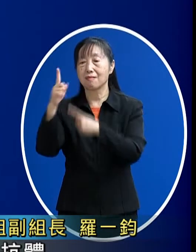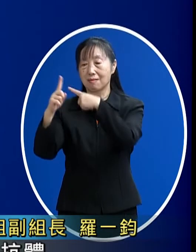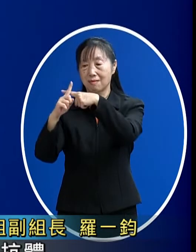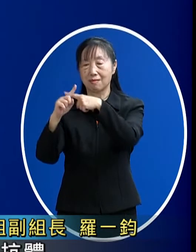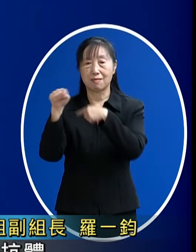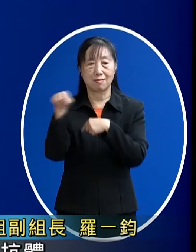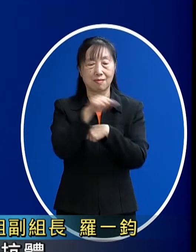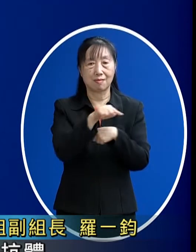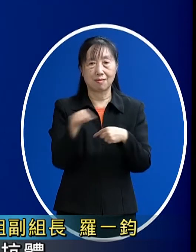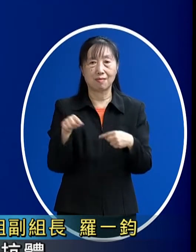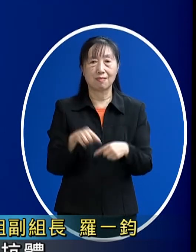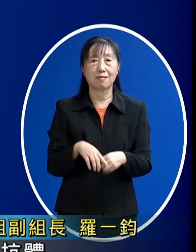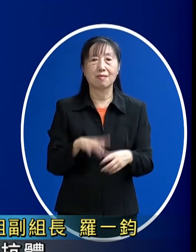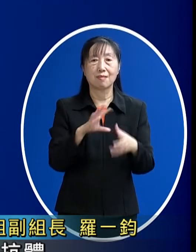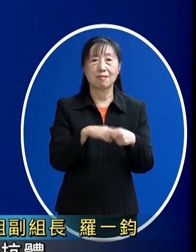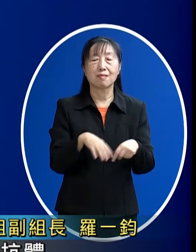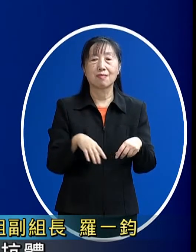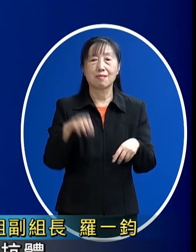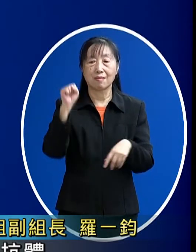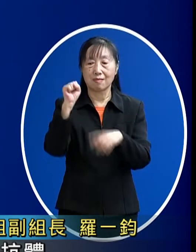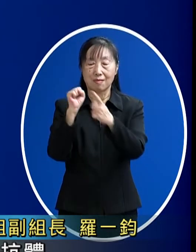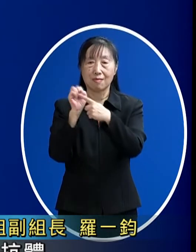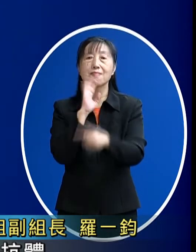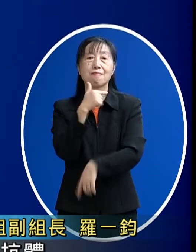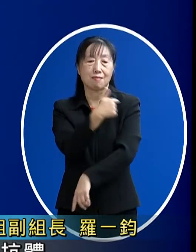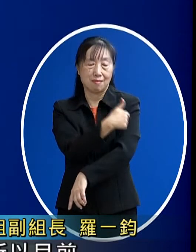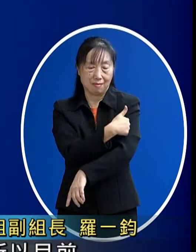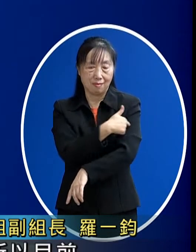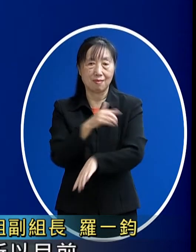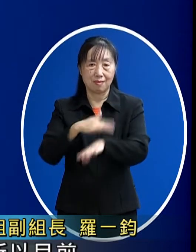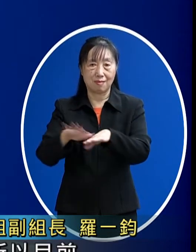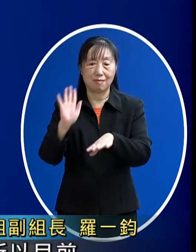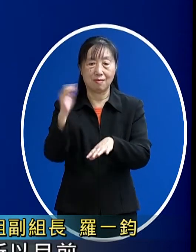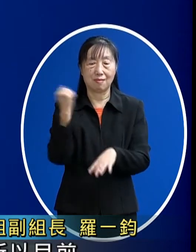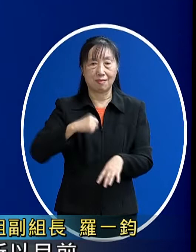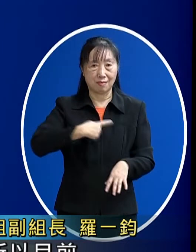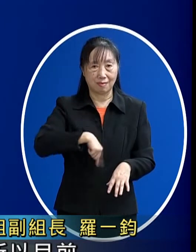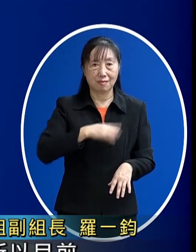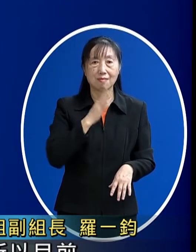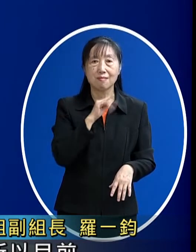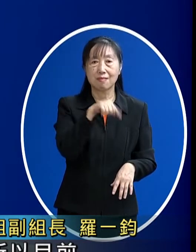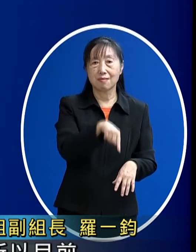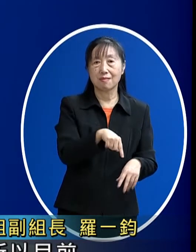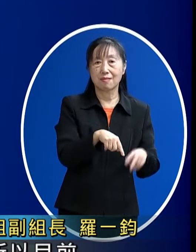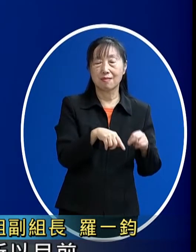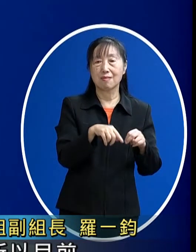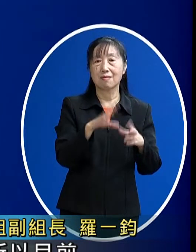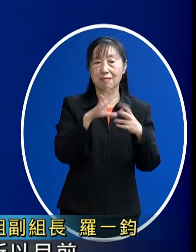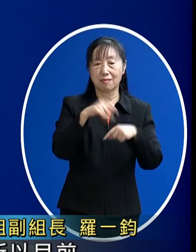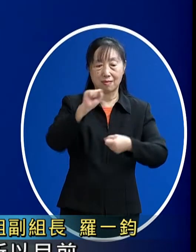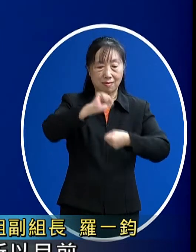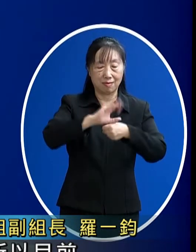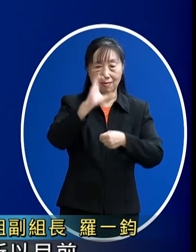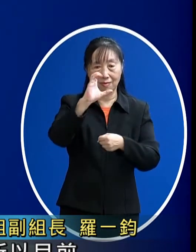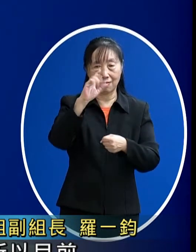性。那 S 抗体就是打疫苗产生的抗体，这个并不意外。是 N 抗体阴性哈，那将这个 CT